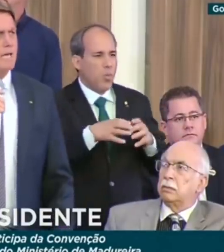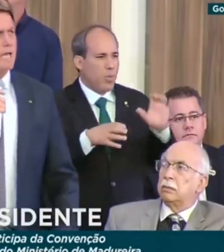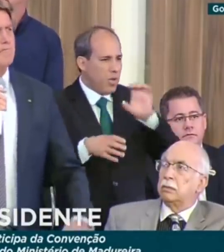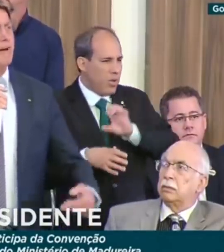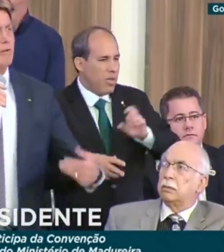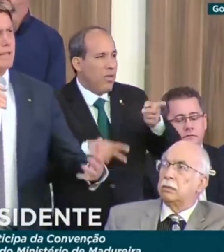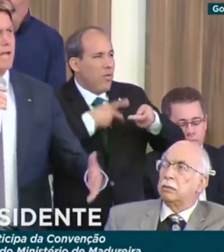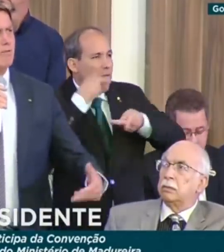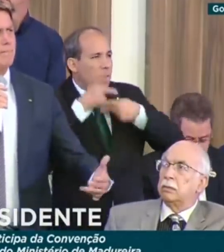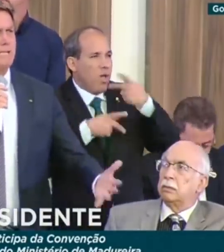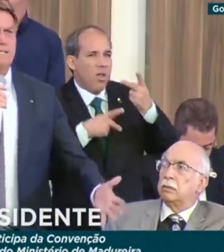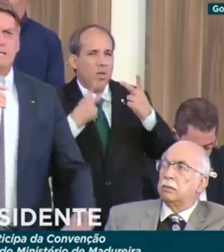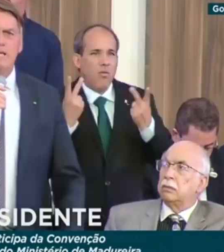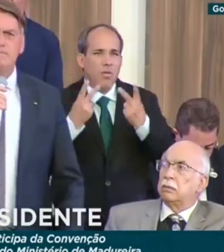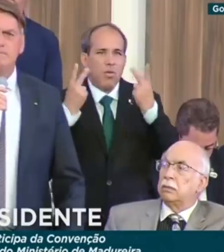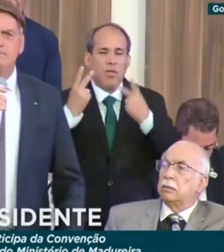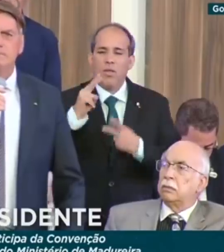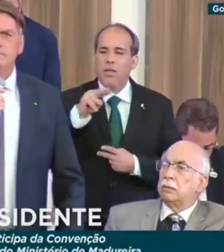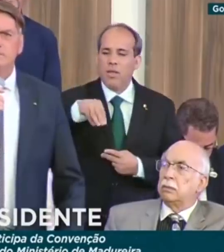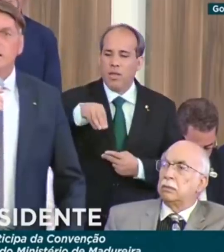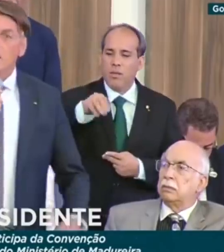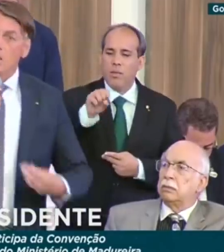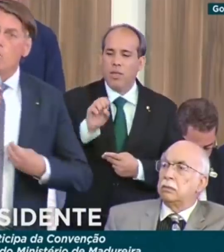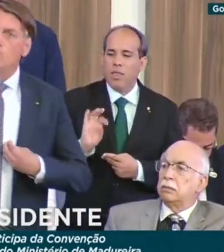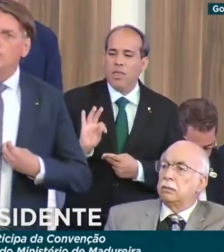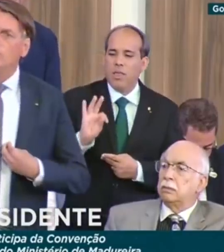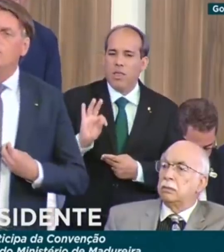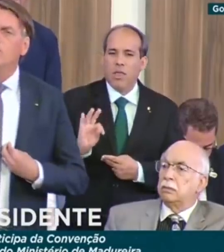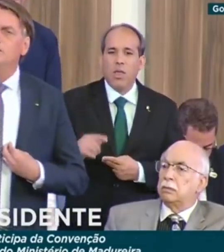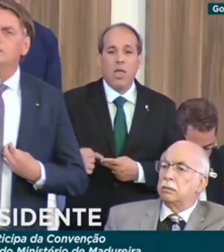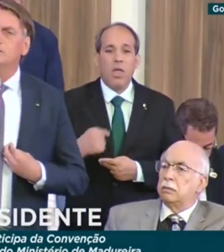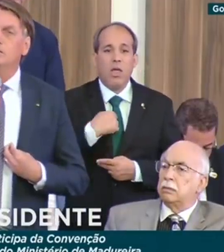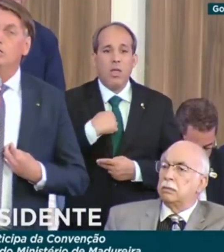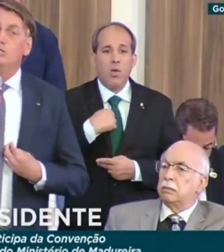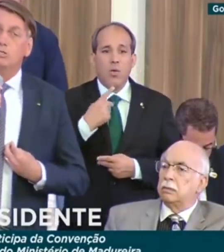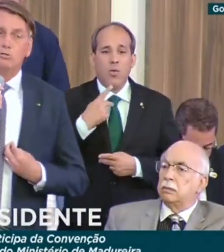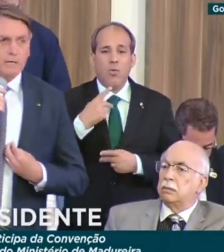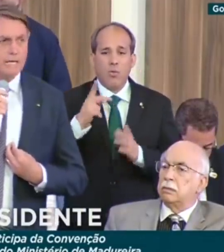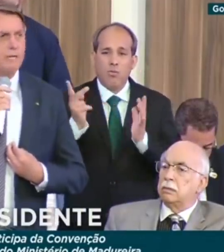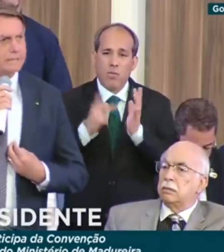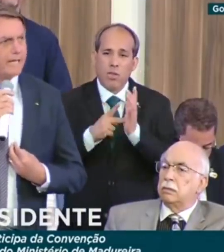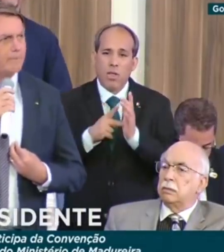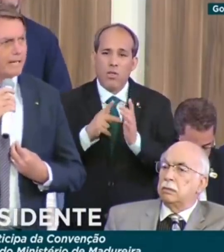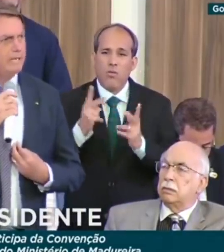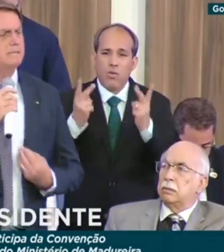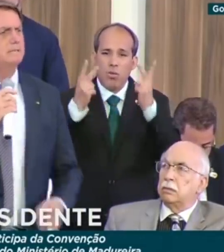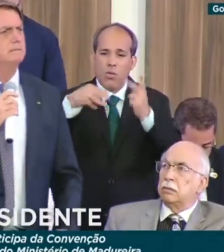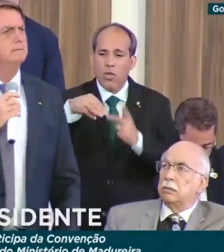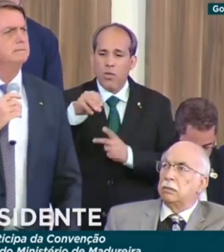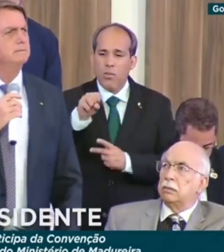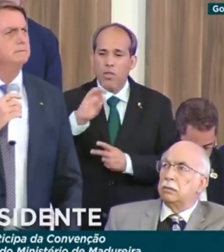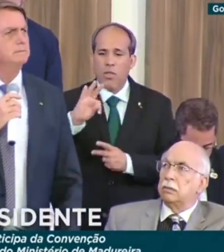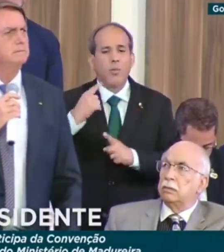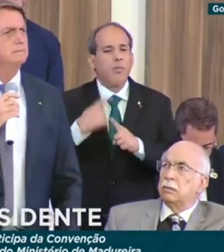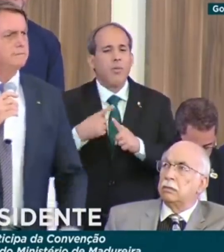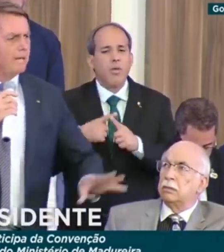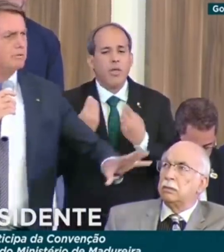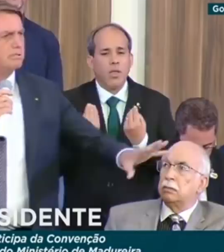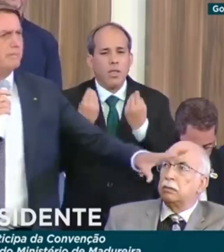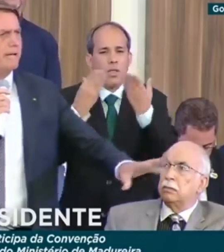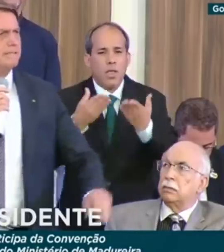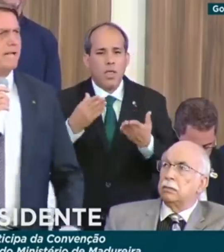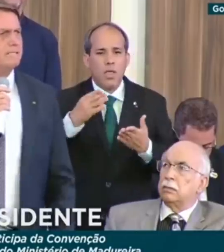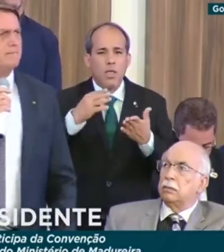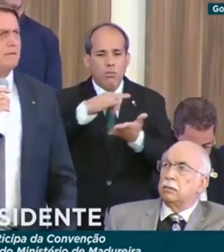falam em valorizar o MST, eu valorizei o MST, titulando a terra para eles.